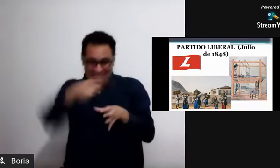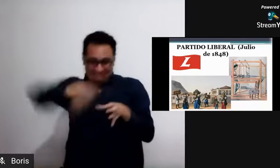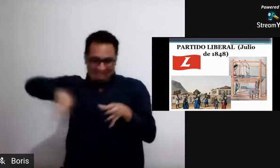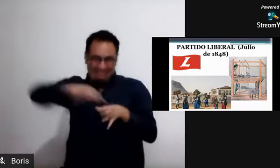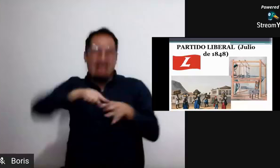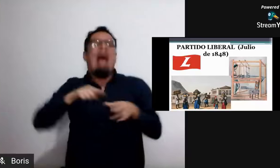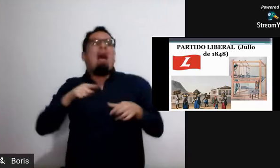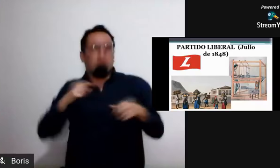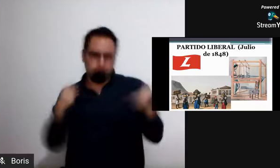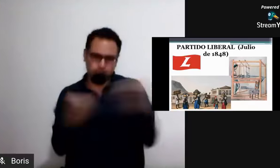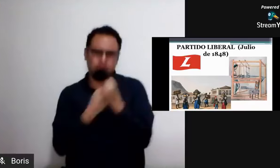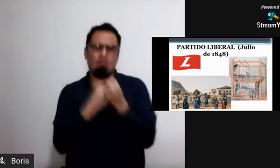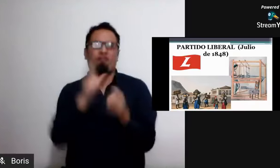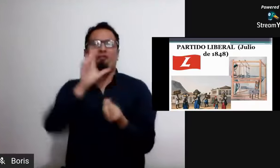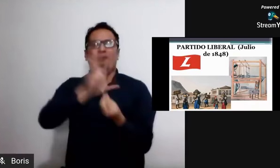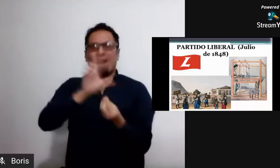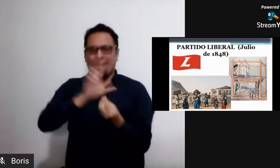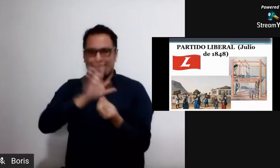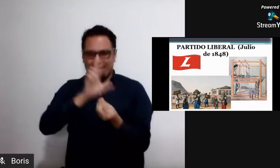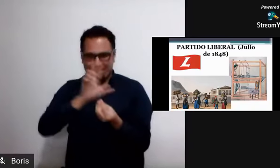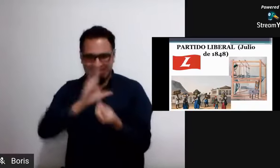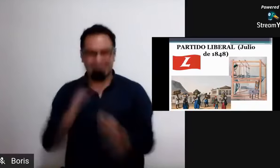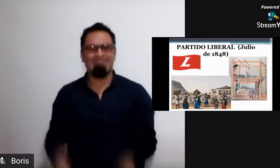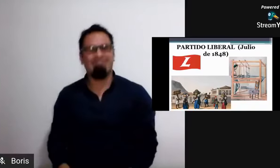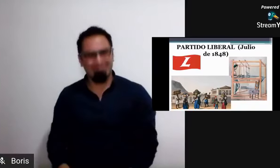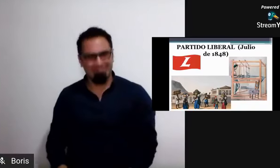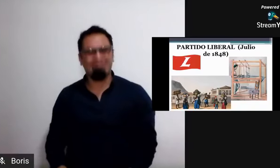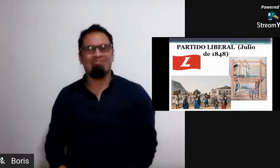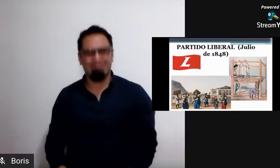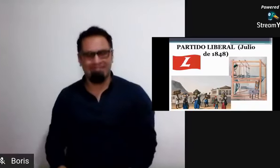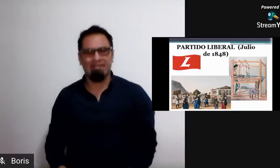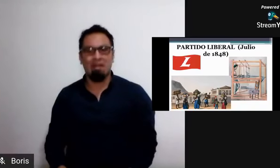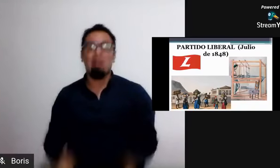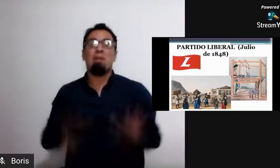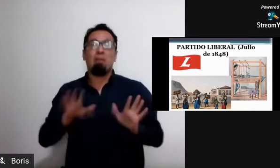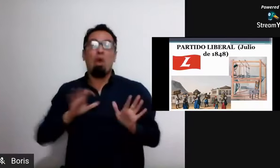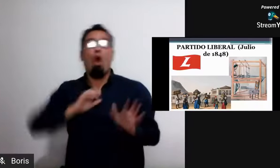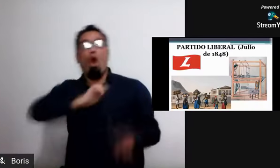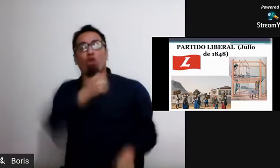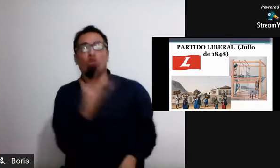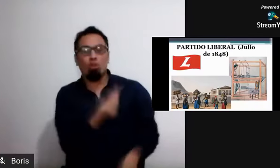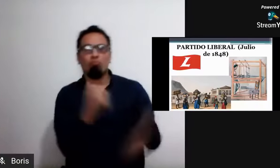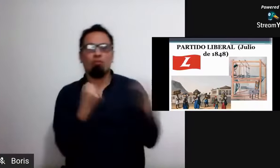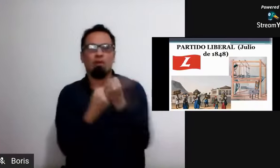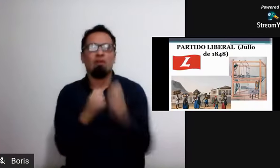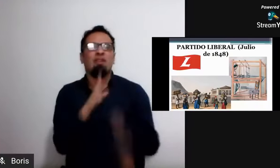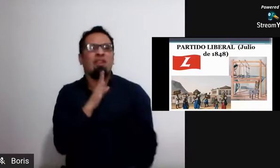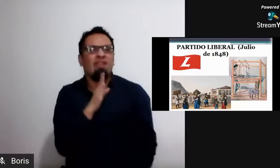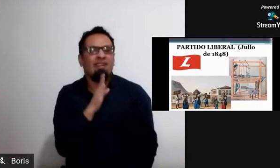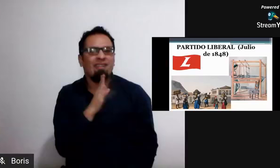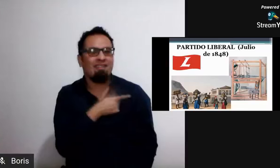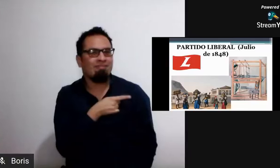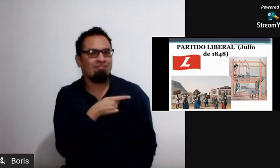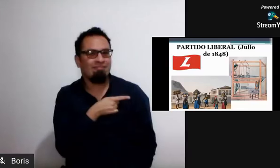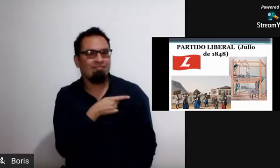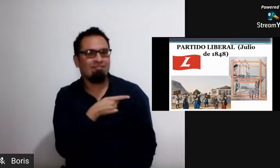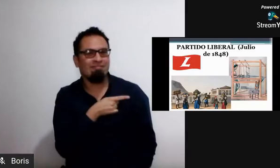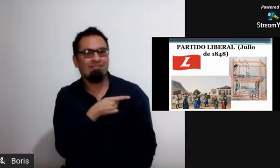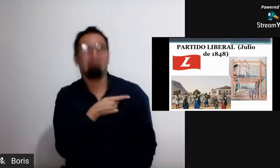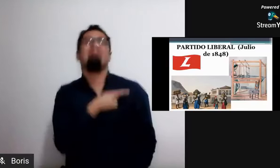los Estados Unidos de Norteamérica, quienes también están a favor del Partido Liberal. Por el otro lado,